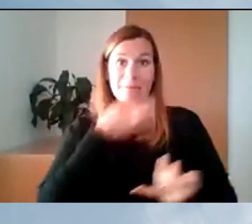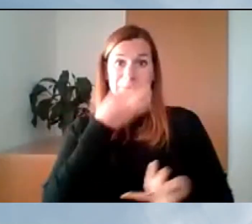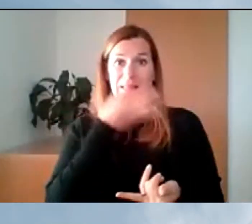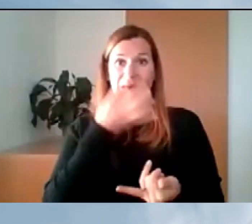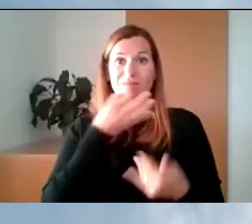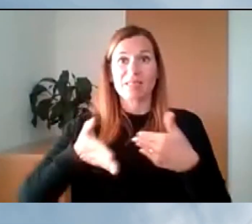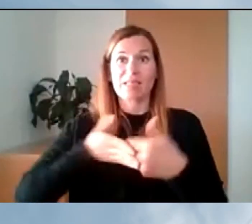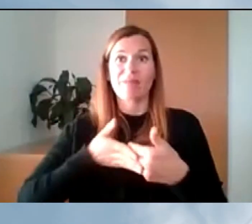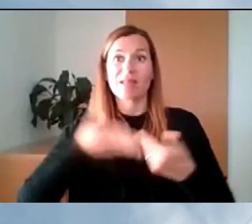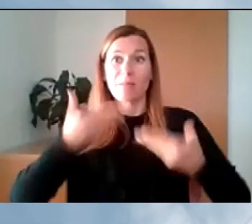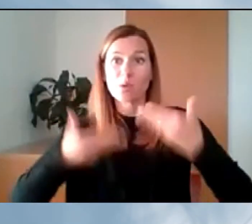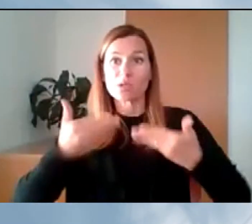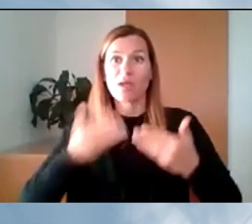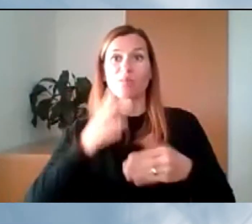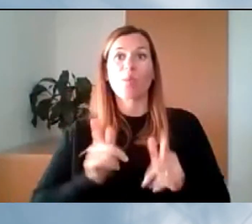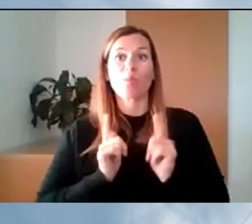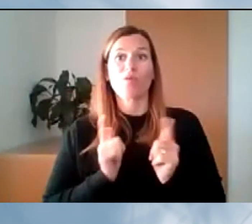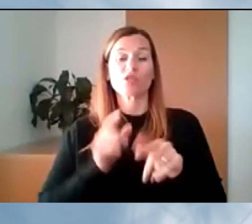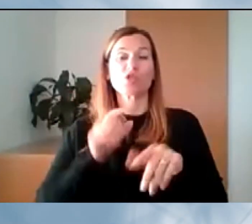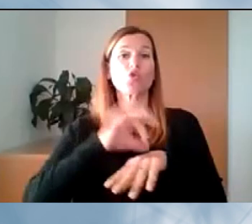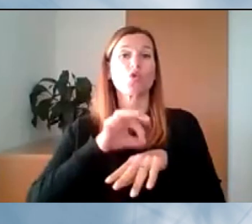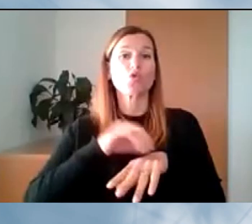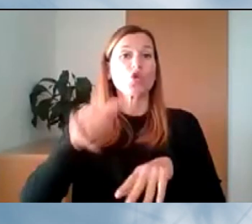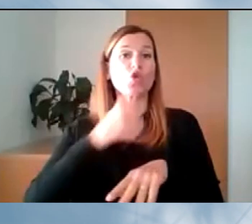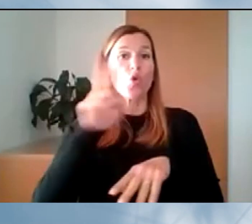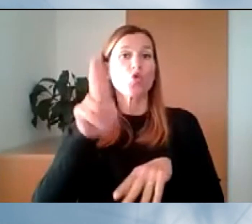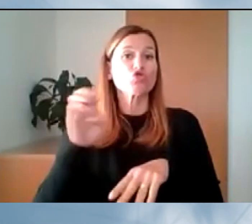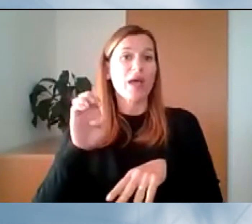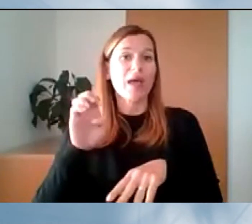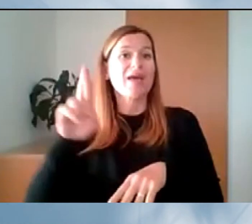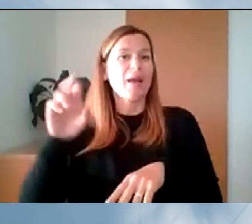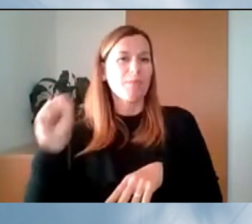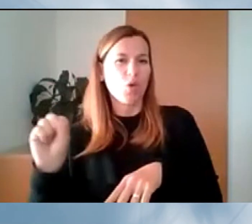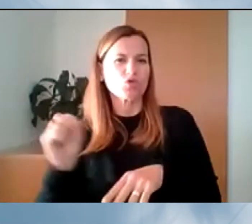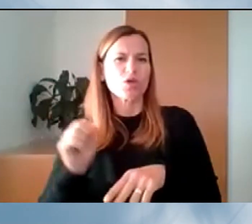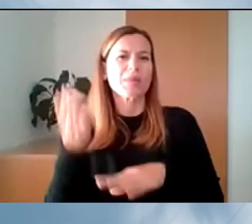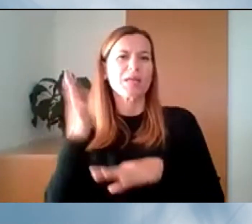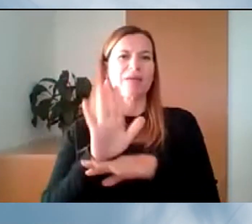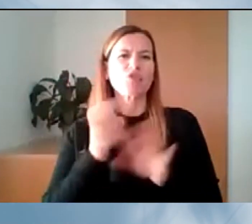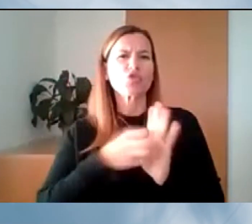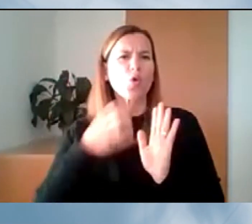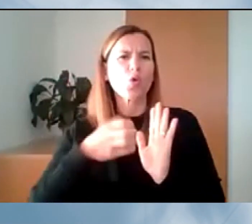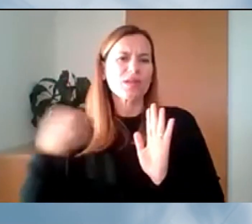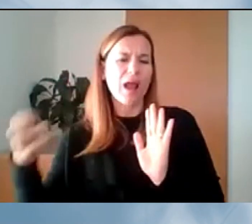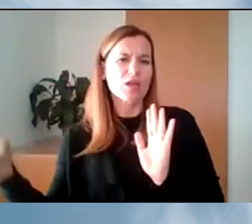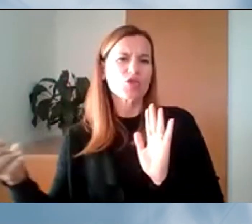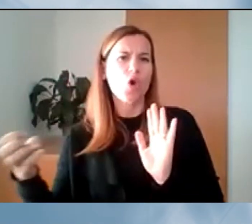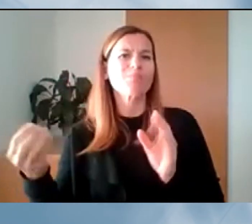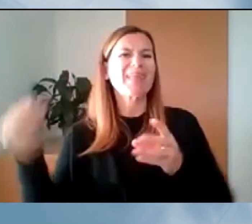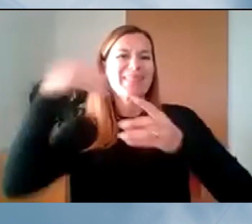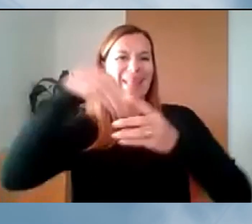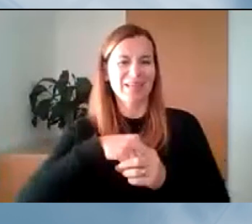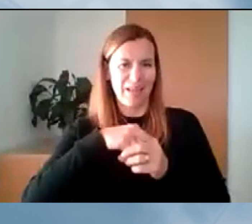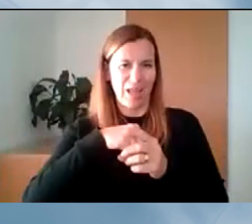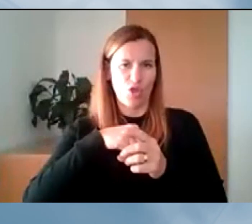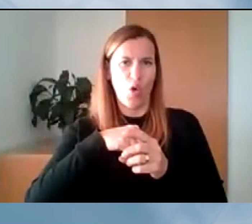Na tokratnem predavanju s posvetom nam bo profesor dr. Jože Ramovš predstavil integrirano dolgotrajno oskrbo